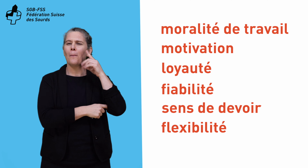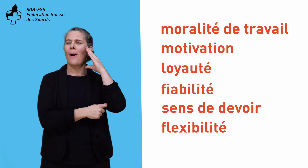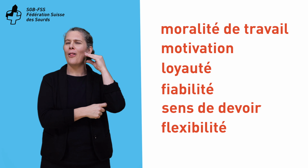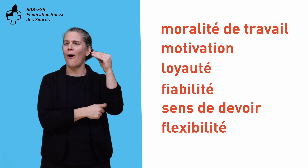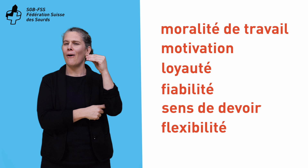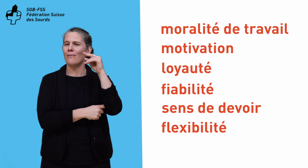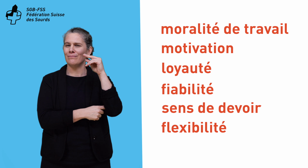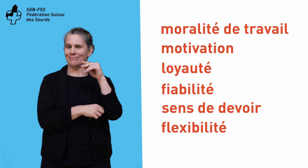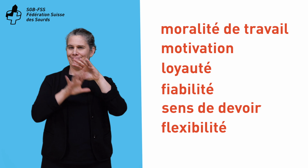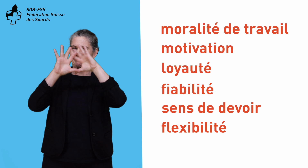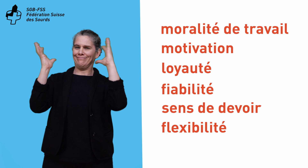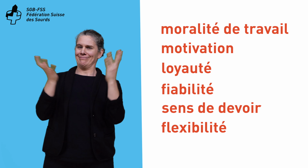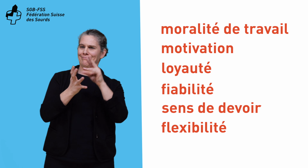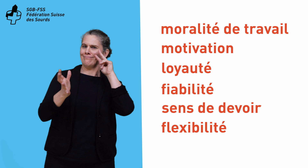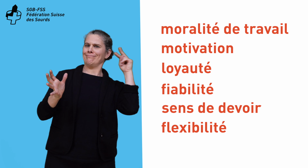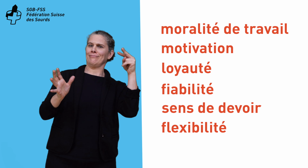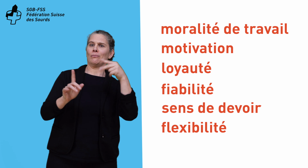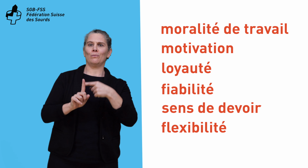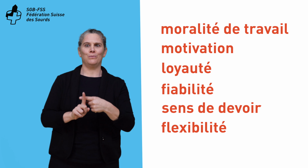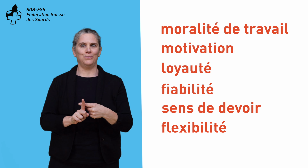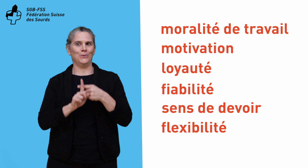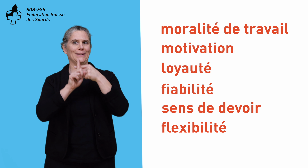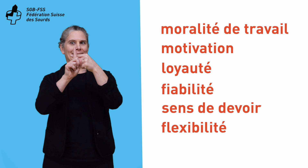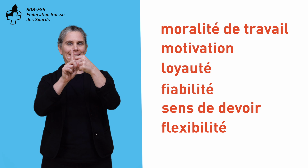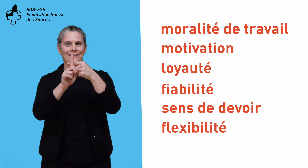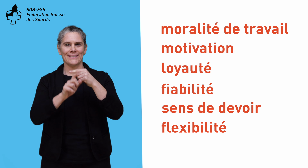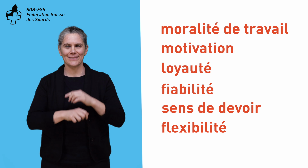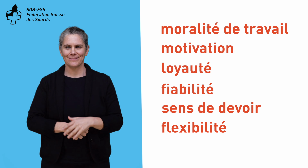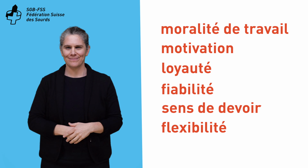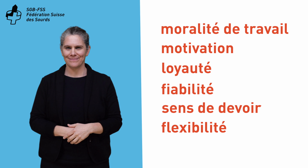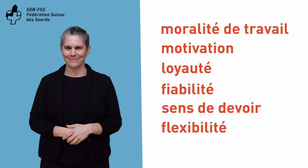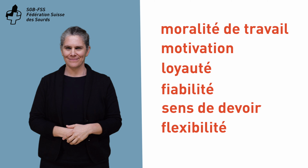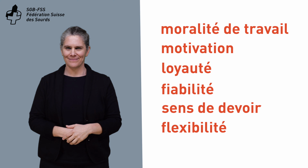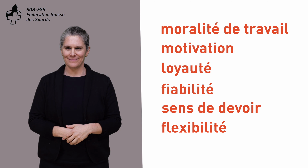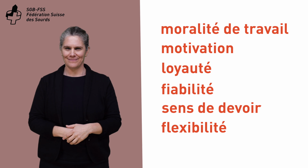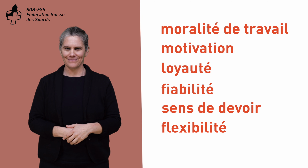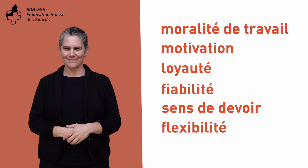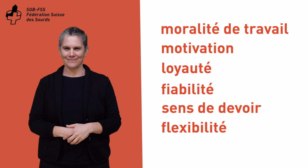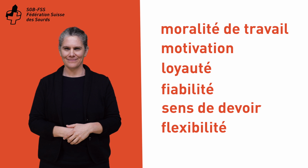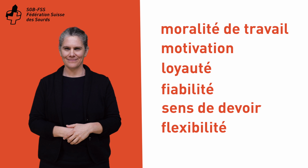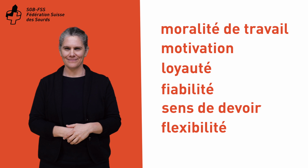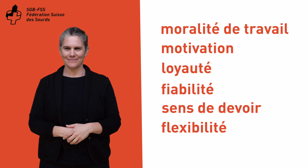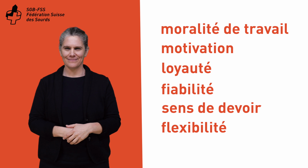flexibilité des personnes sourdes et malentendantes sont également considérés comme très positifs.